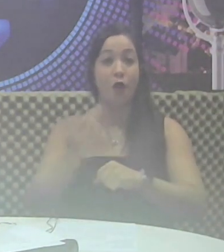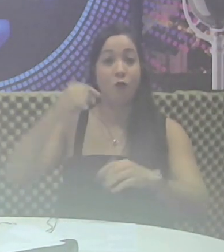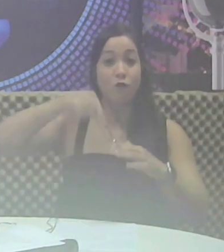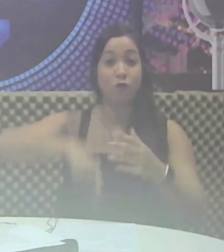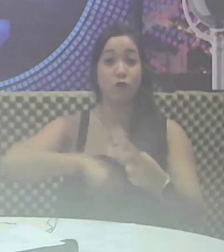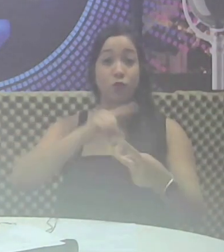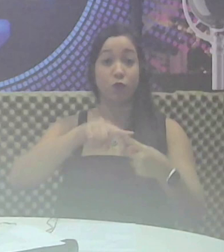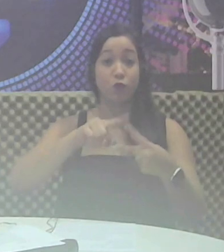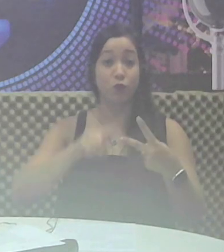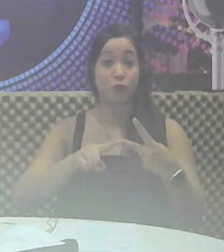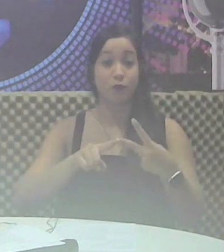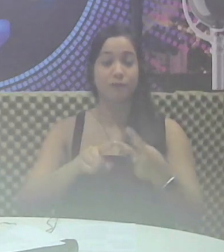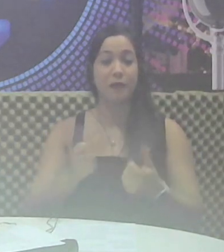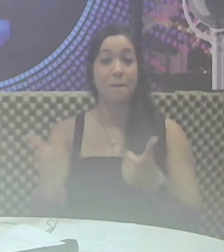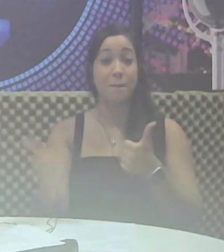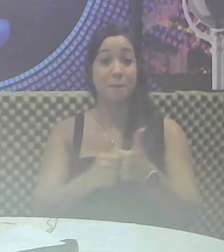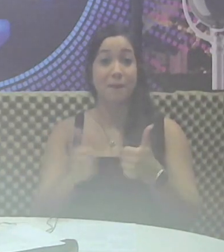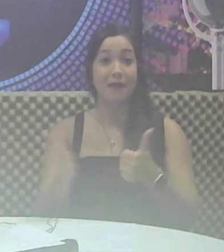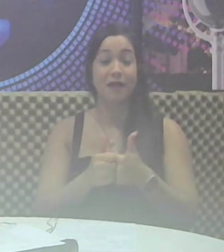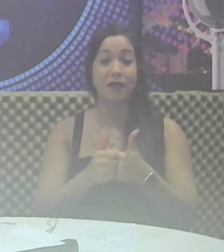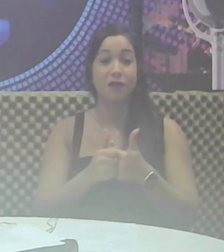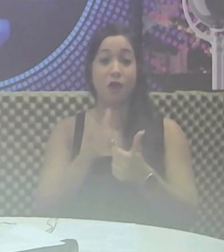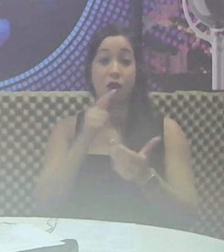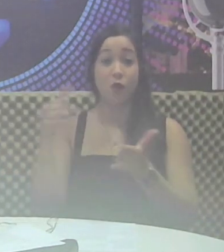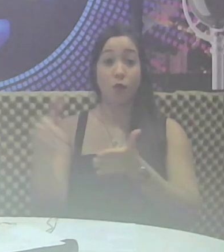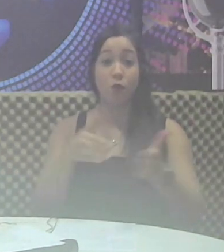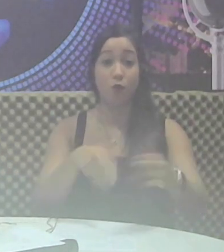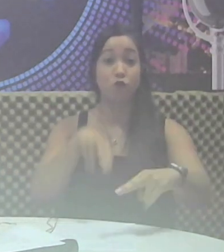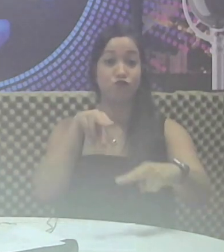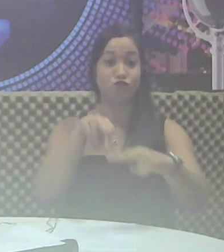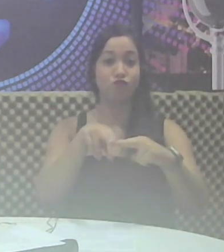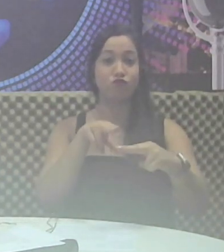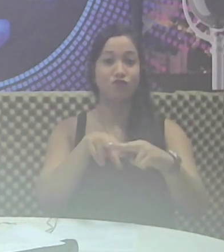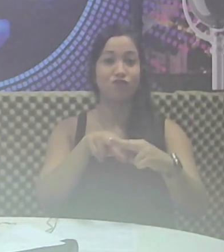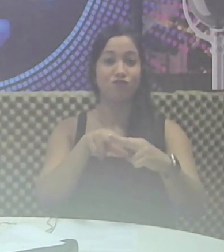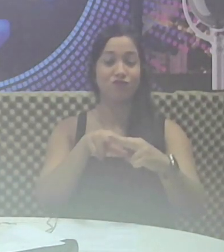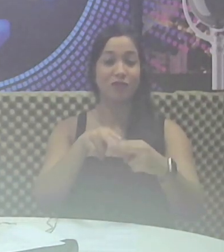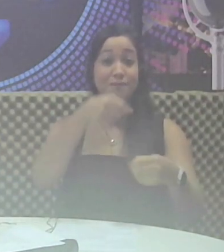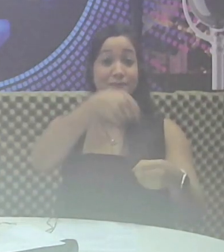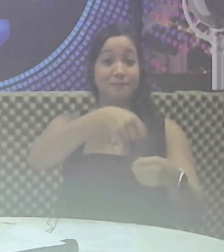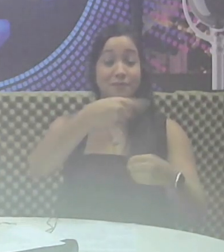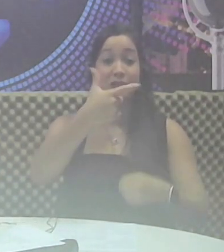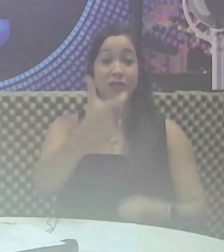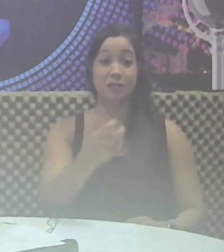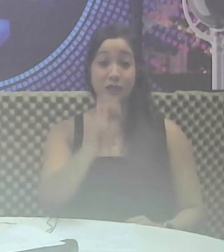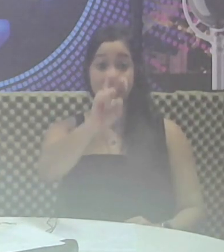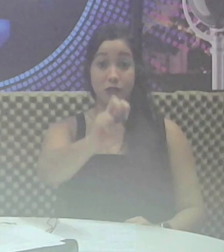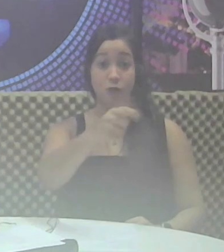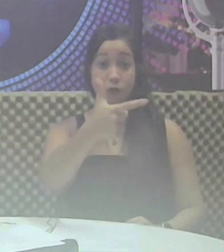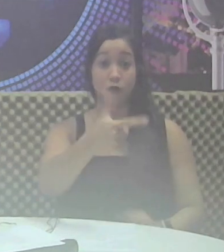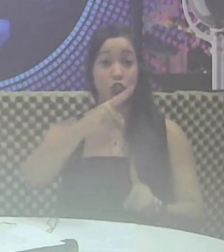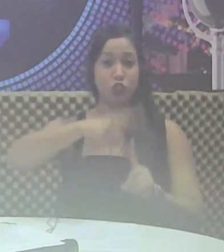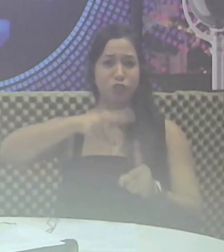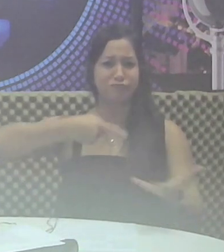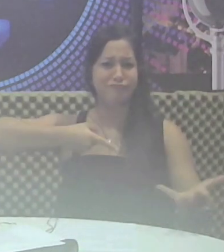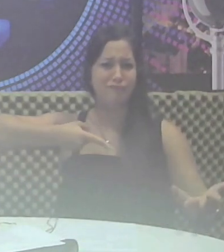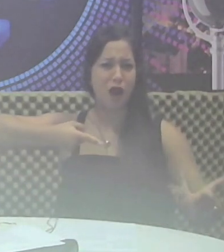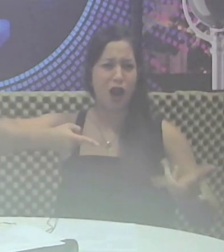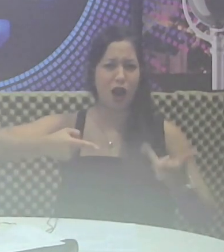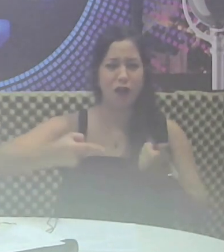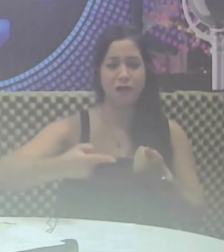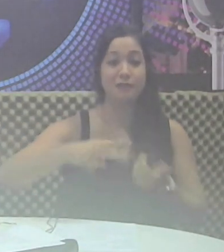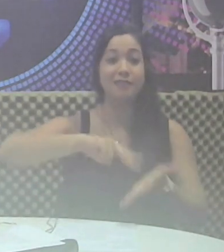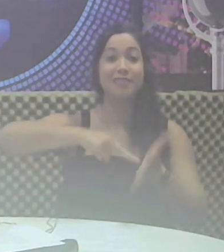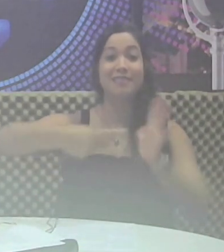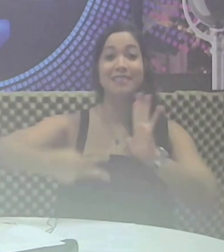2, próximas à bacia do rio Berabinha, receberam um plantio de 52 espécies distintas, o que